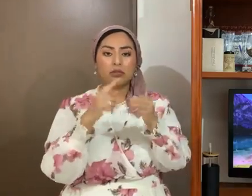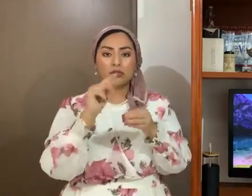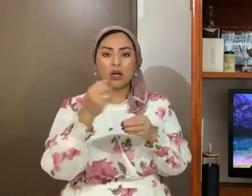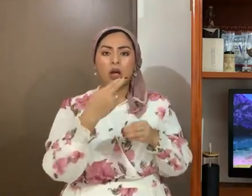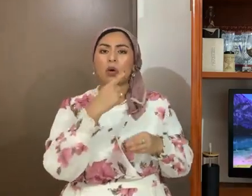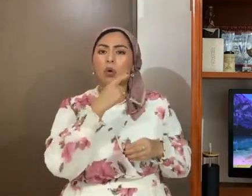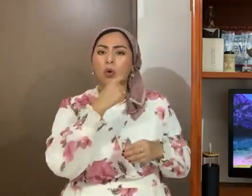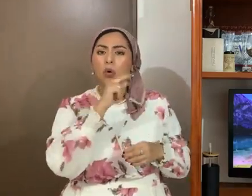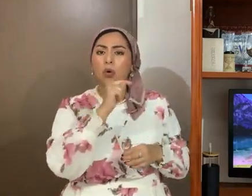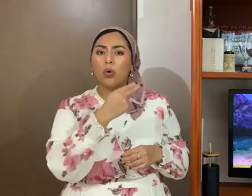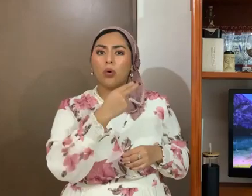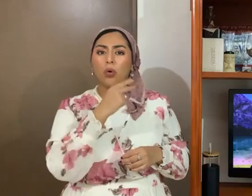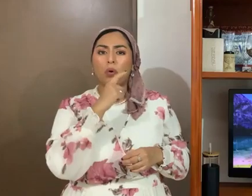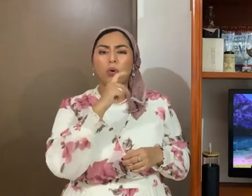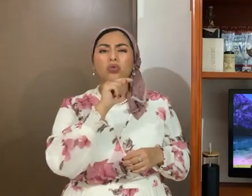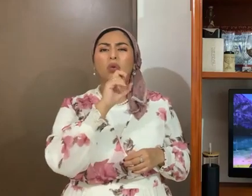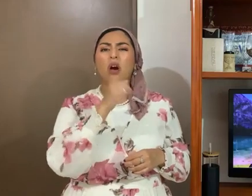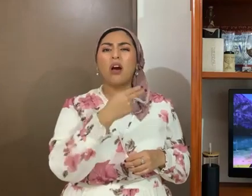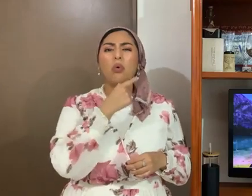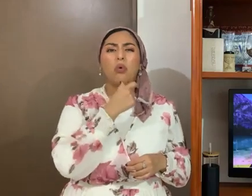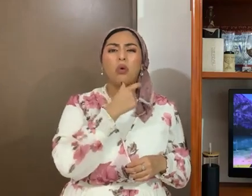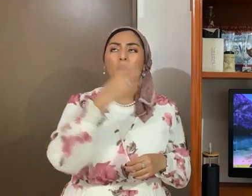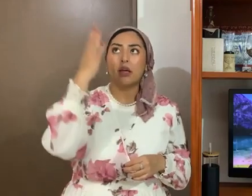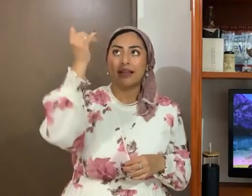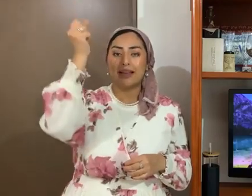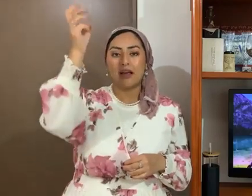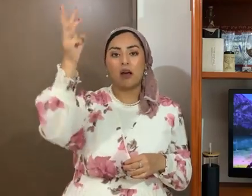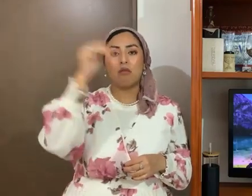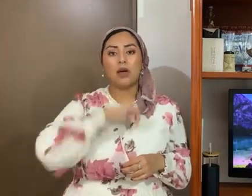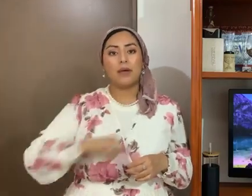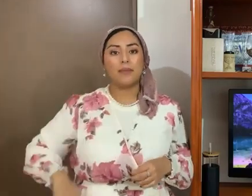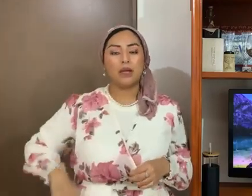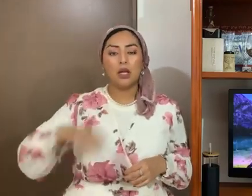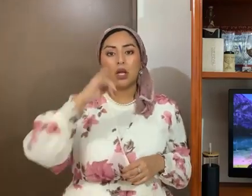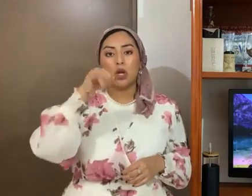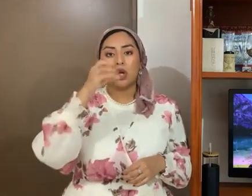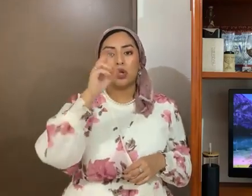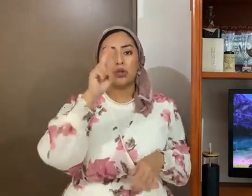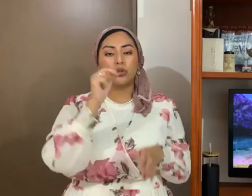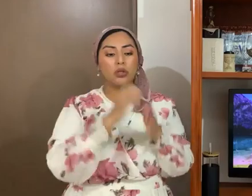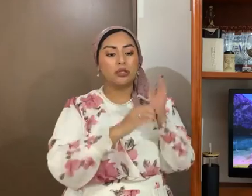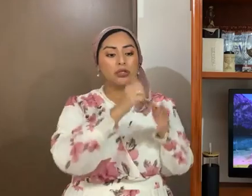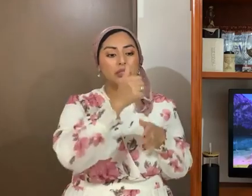es la Torah? Yahshua HaMashiach, porque él es la Torah viviente. Juan